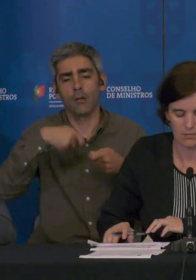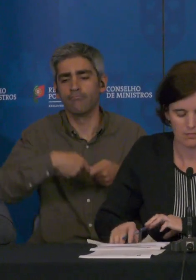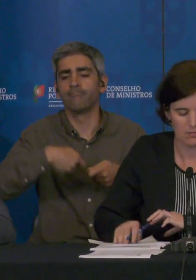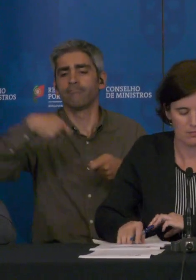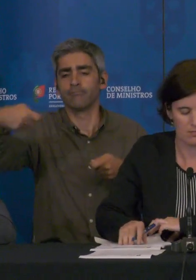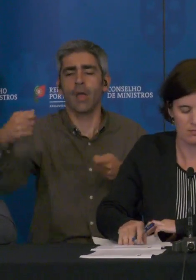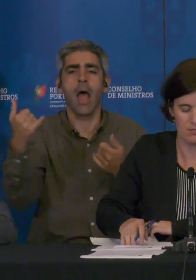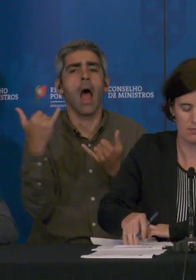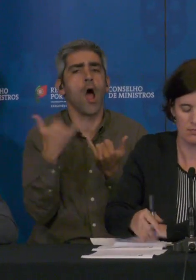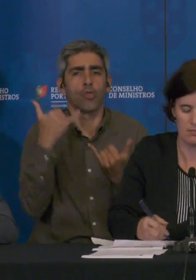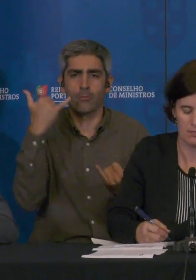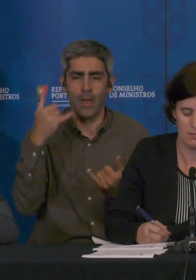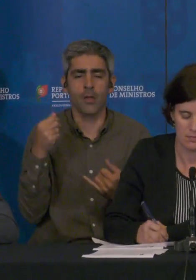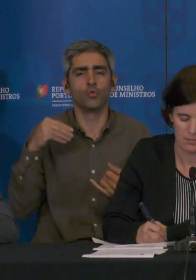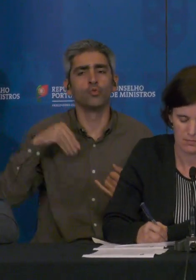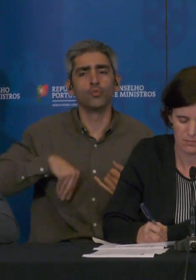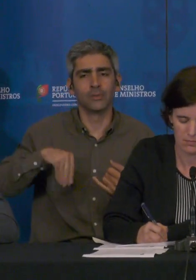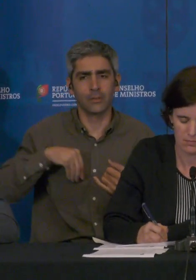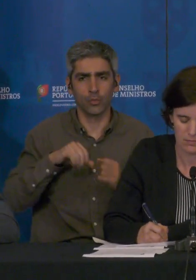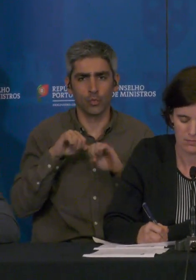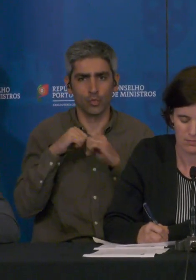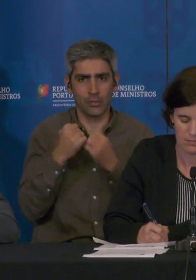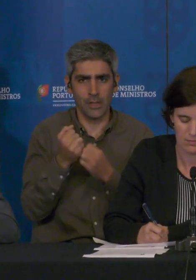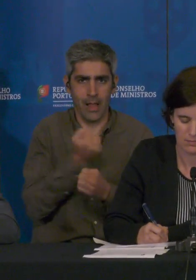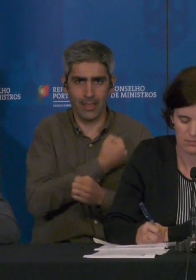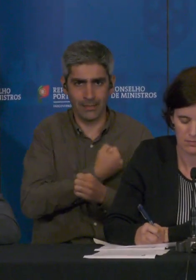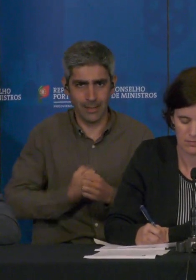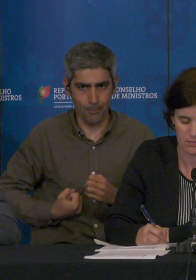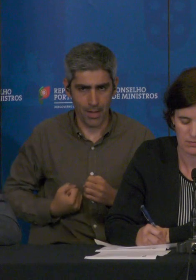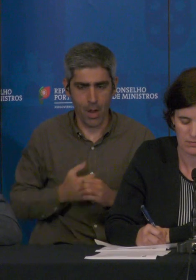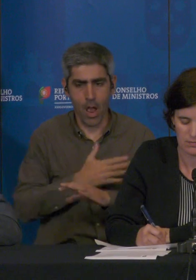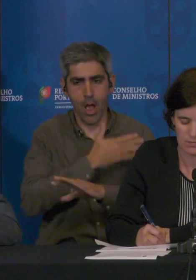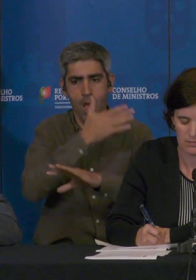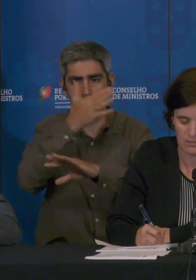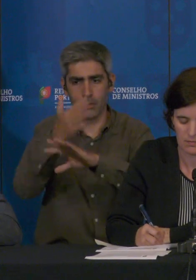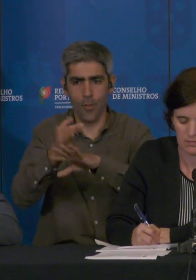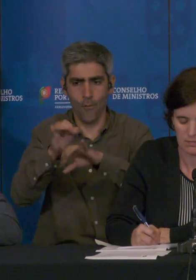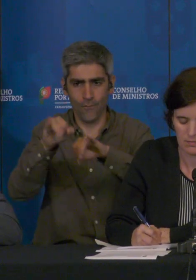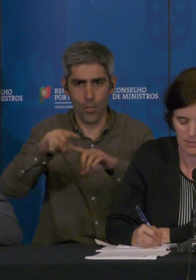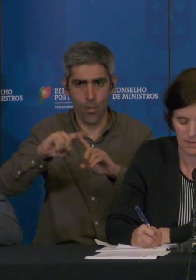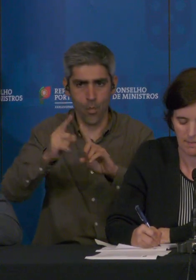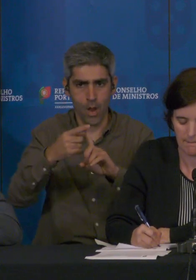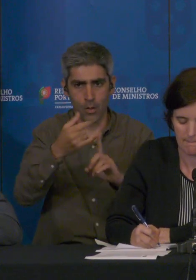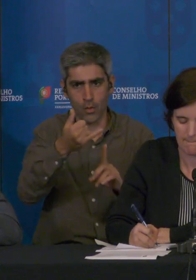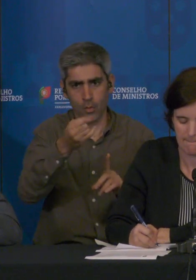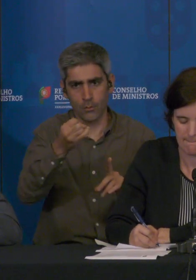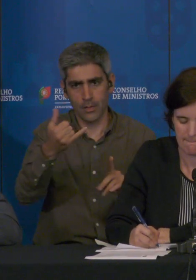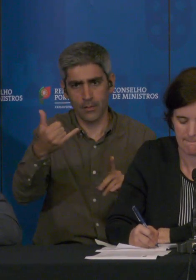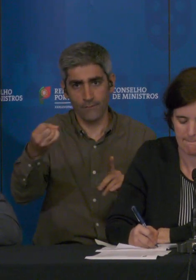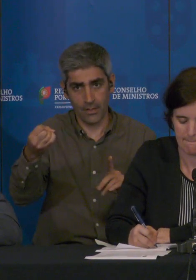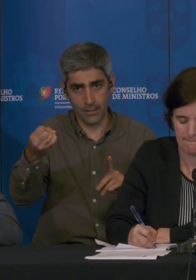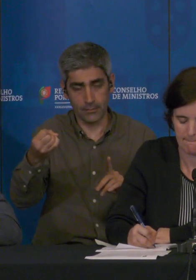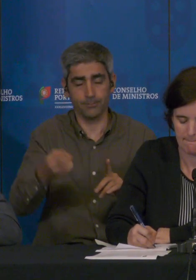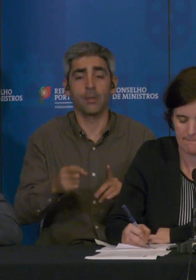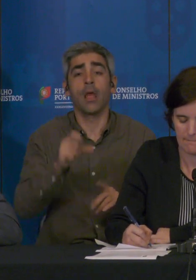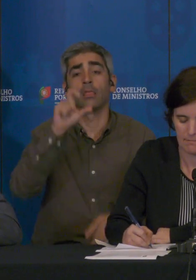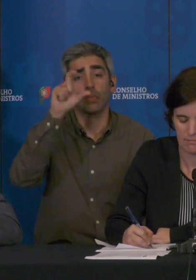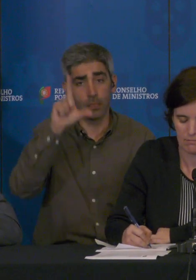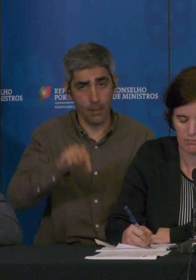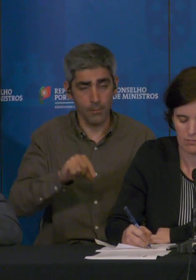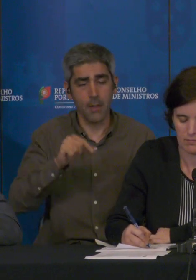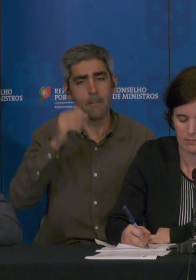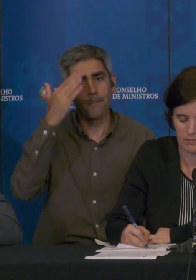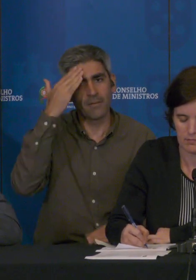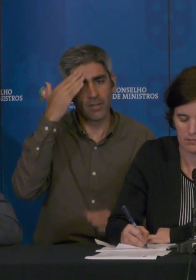automática do subsídio social de desemprego até ao final do ano de 2020 e também se